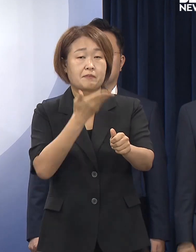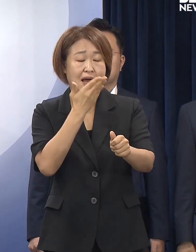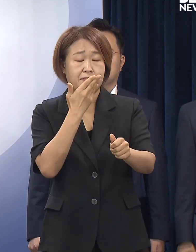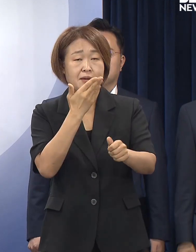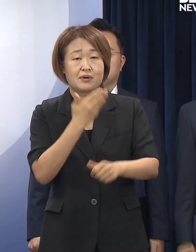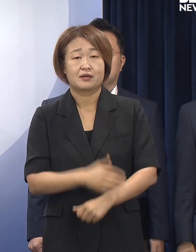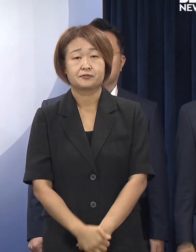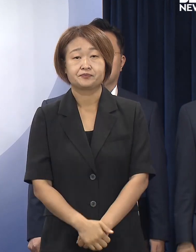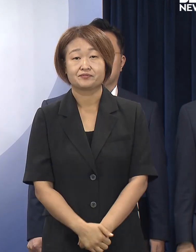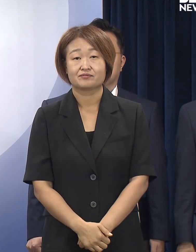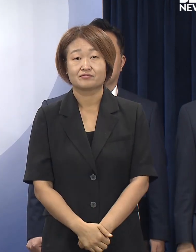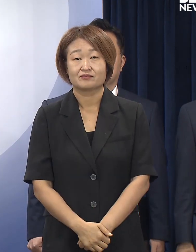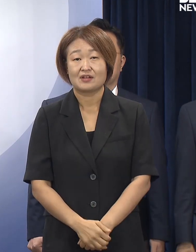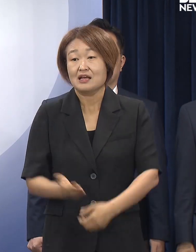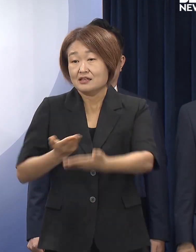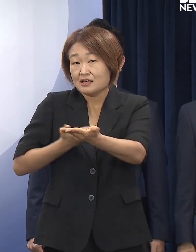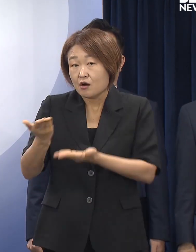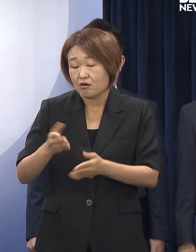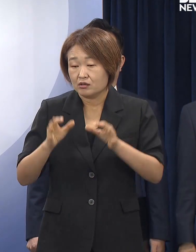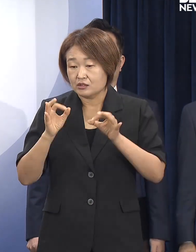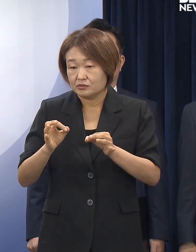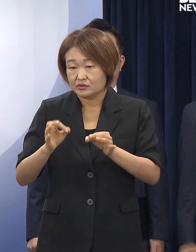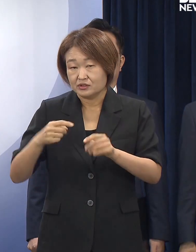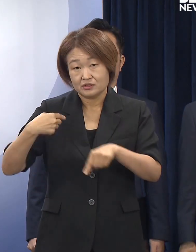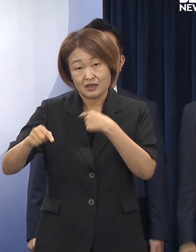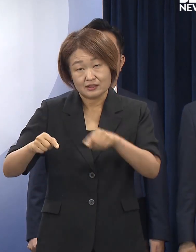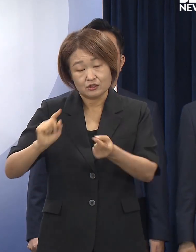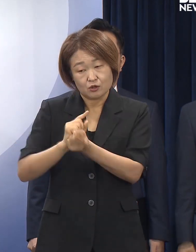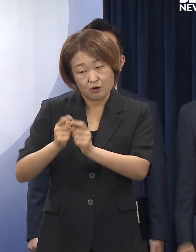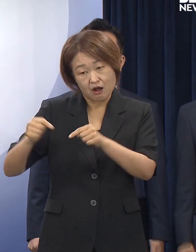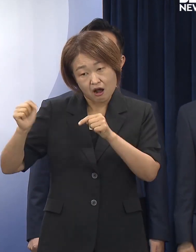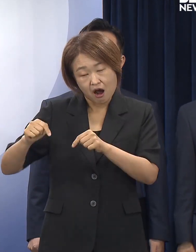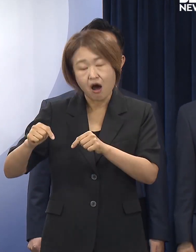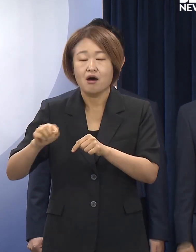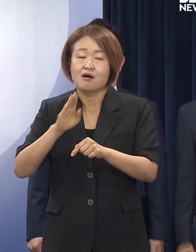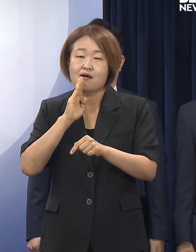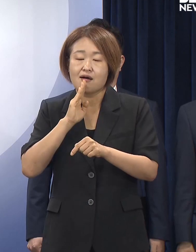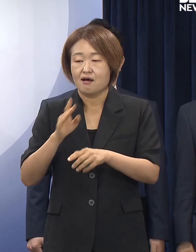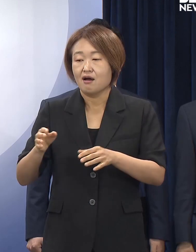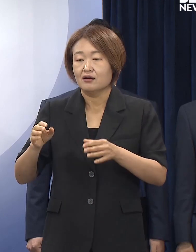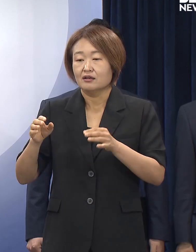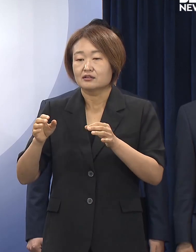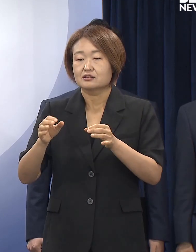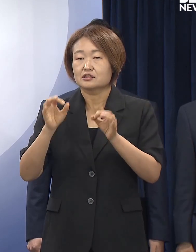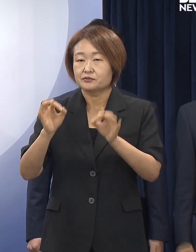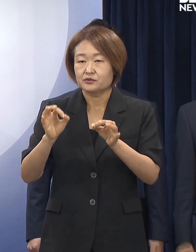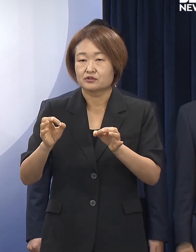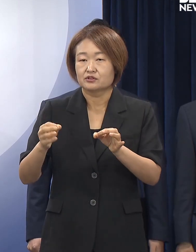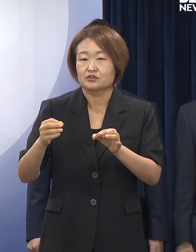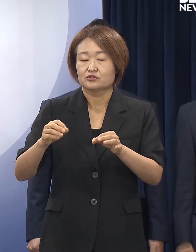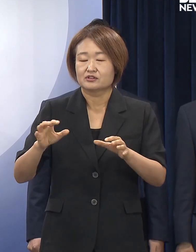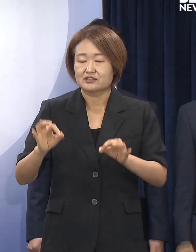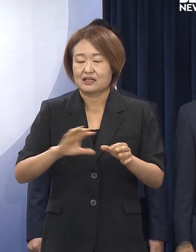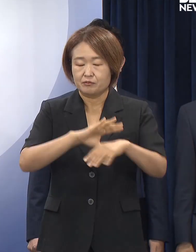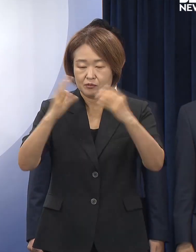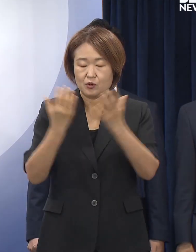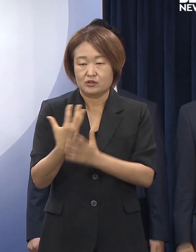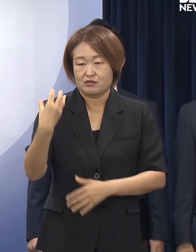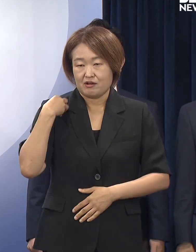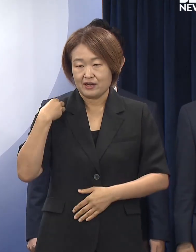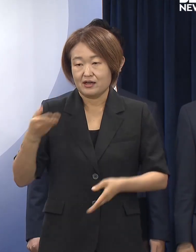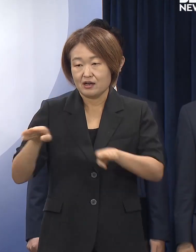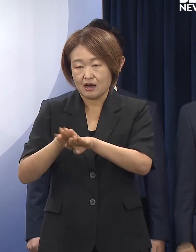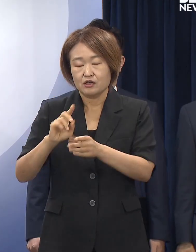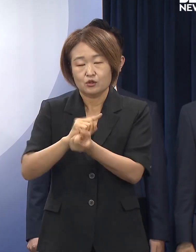행정안전부는 상호 금융정책협의회를 통해 금융당국과 수시로 관리감독 방안을 논의하고